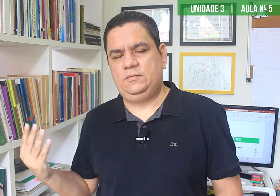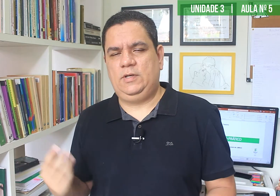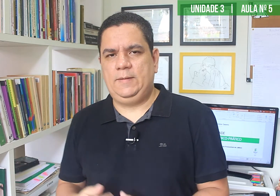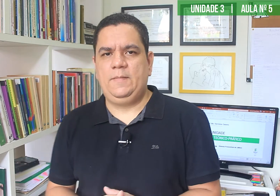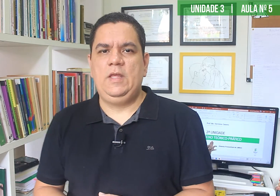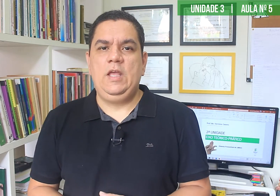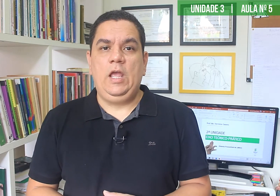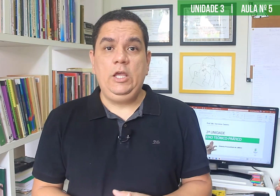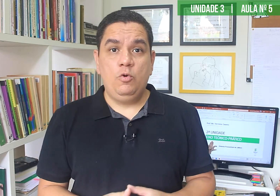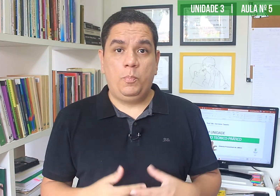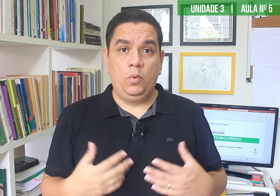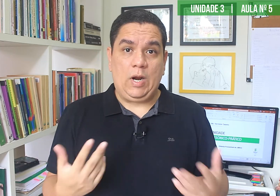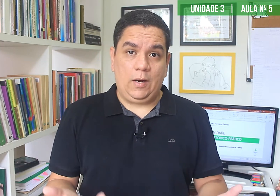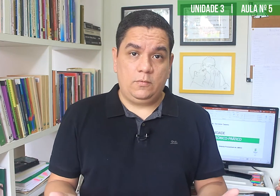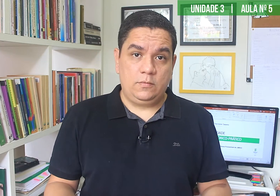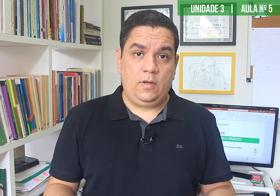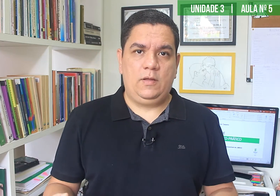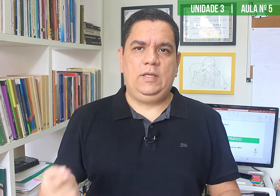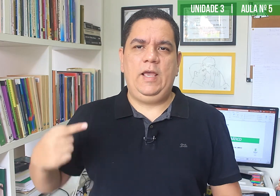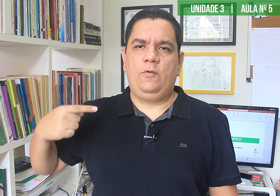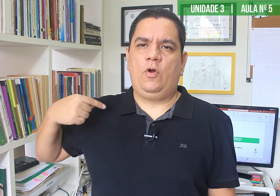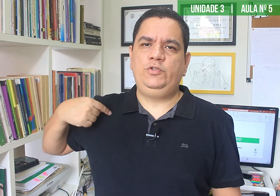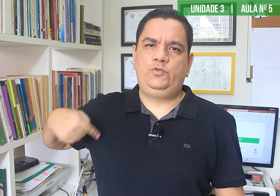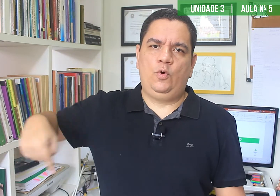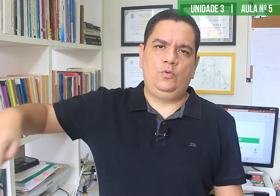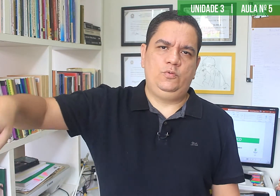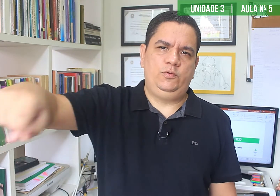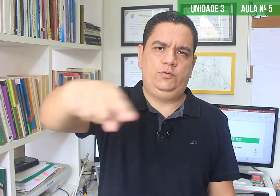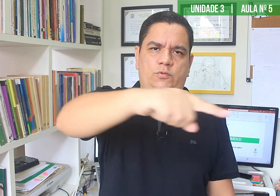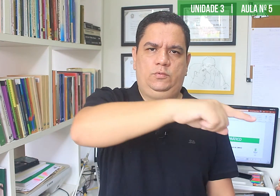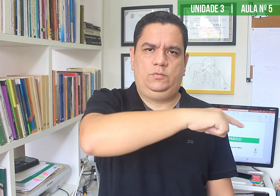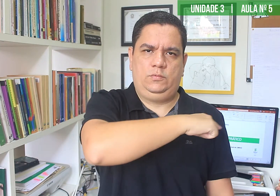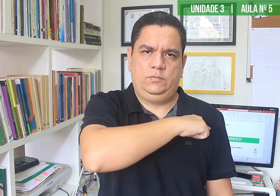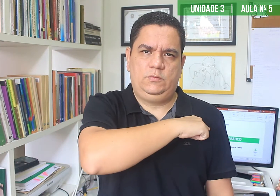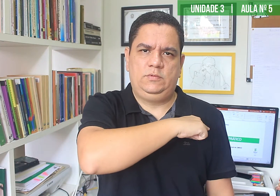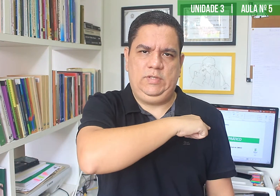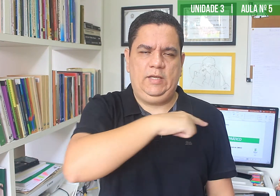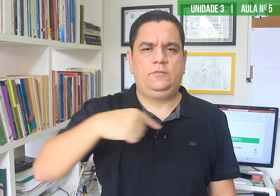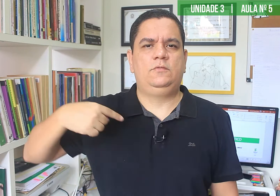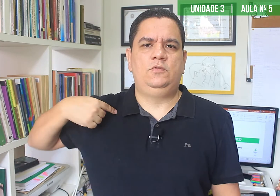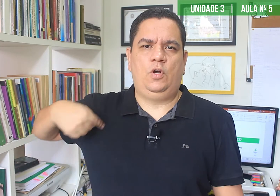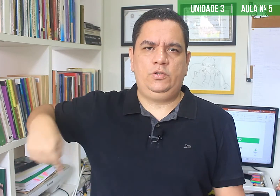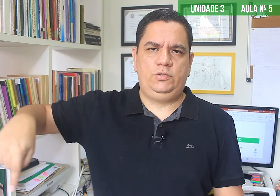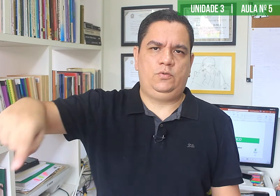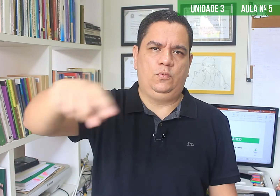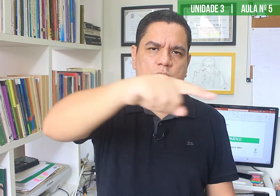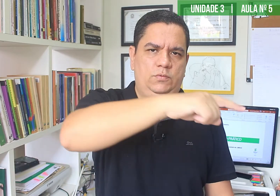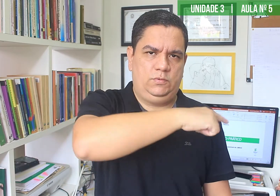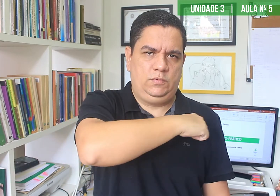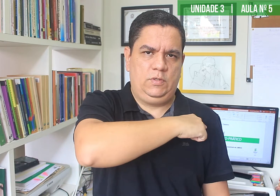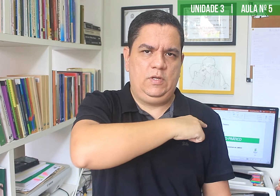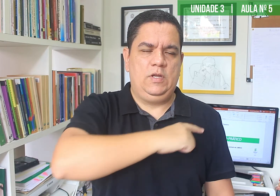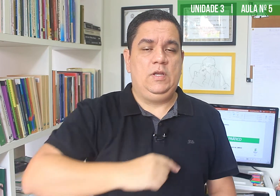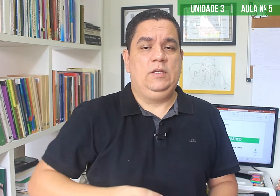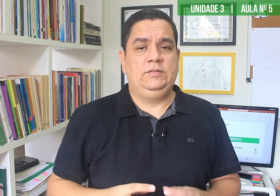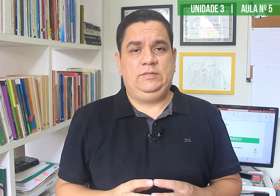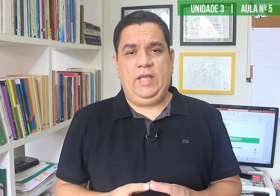tá? E o plural, que é o nós todos, certo? Nós todos. Tem